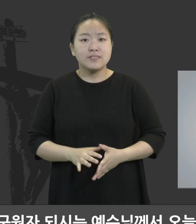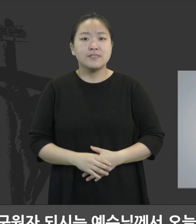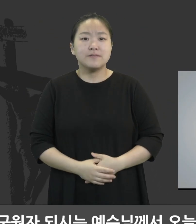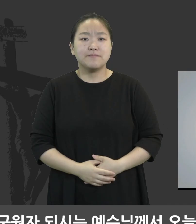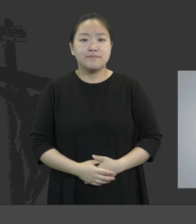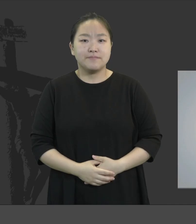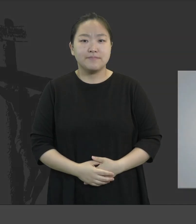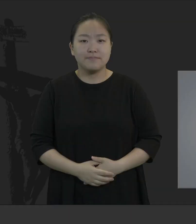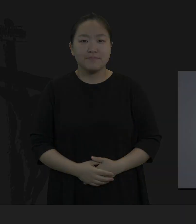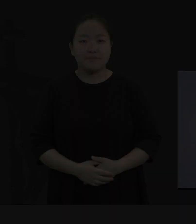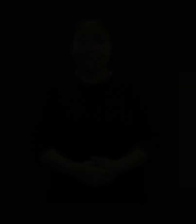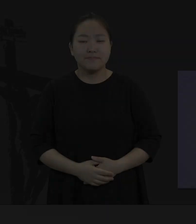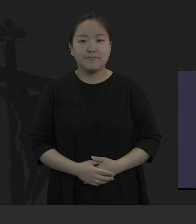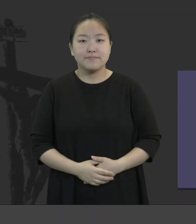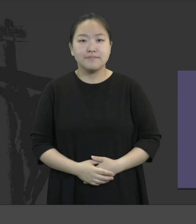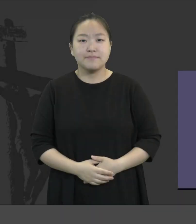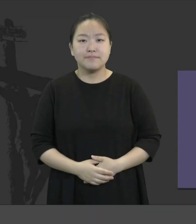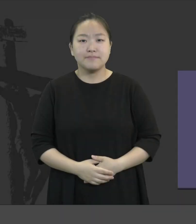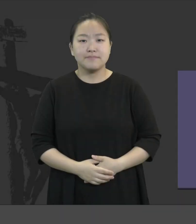것입니다.